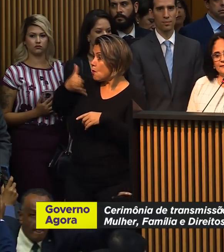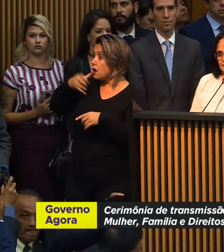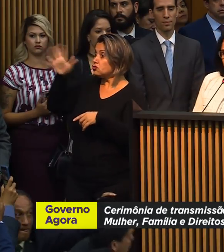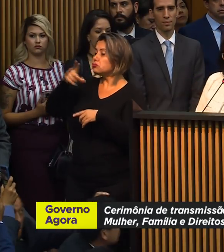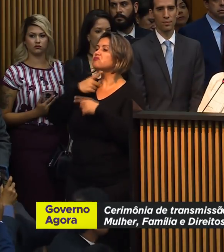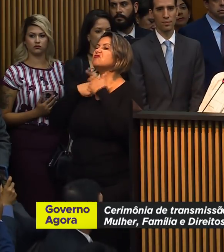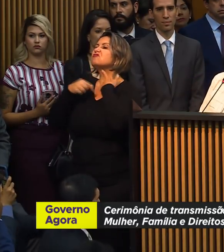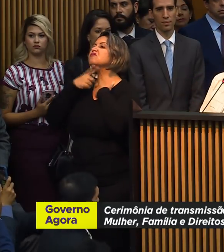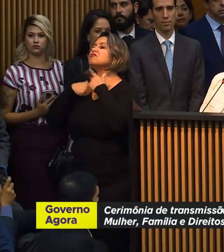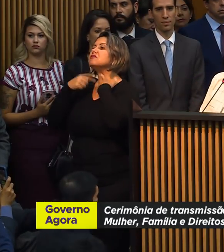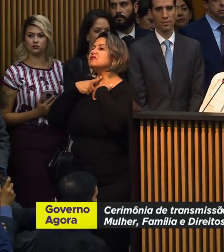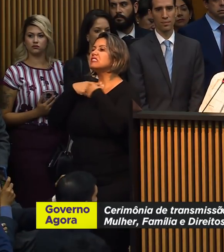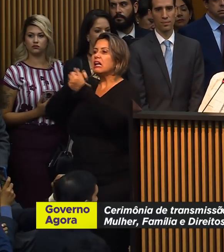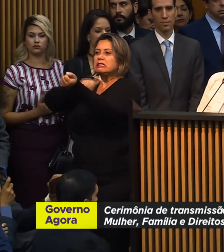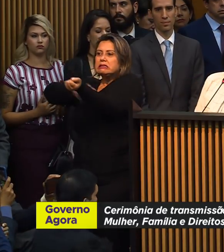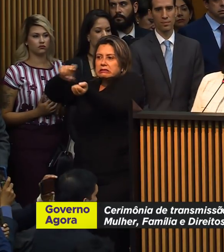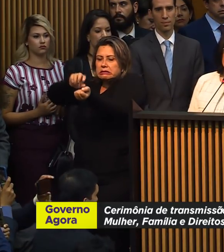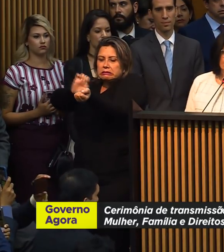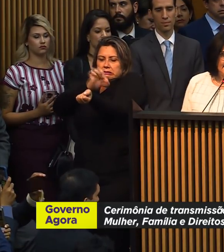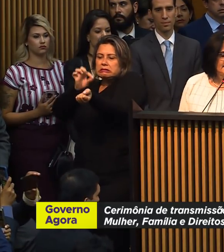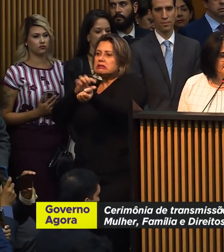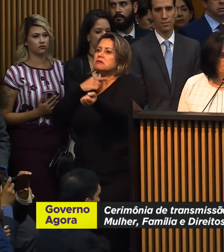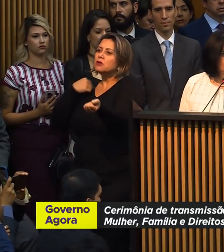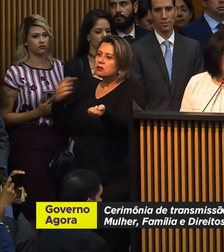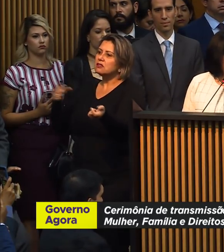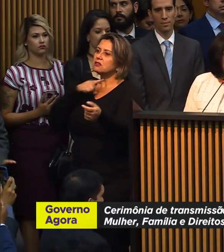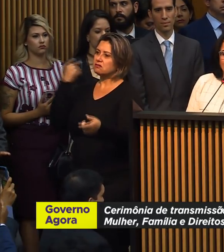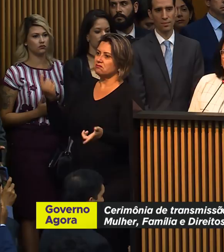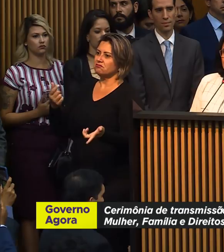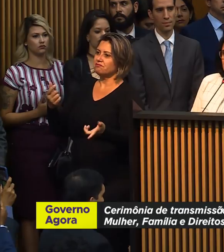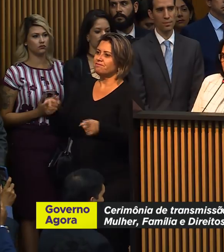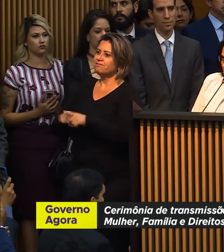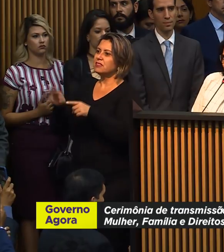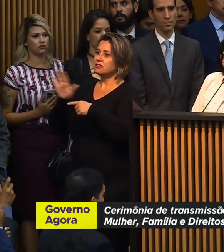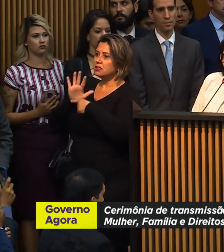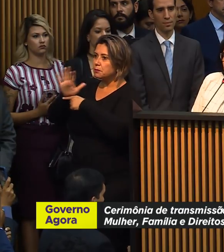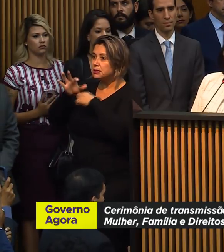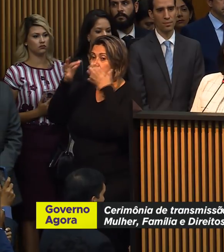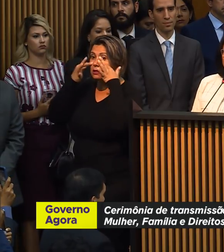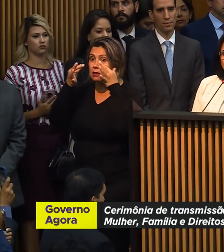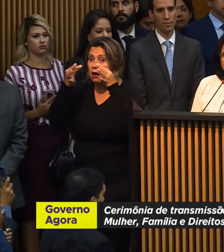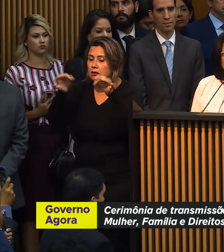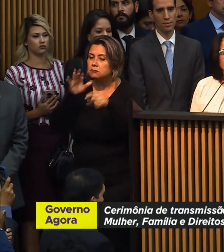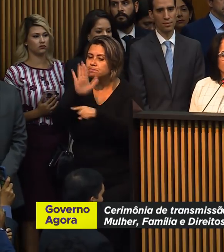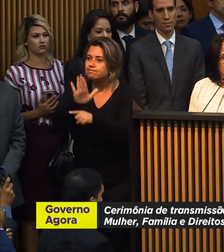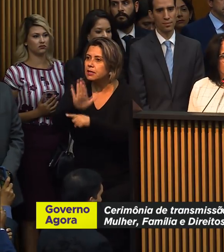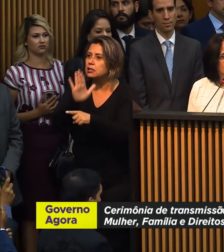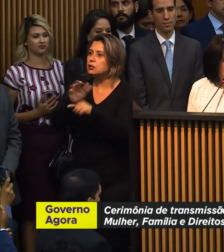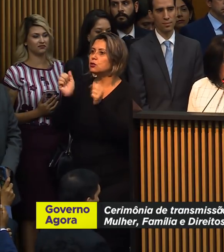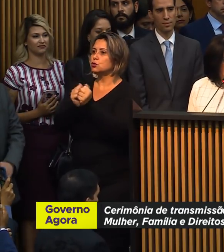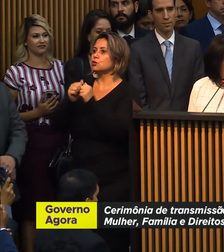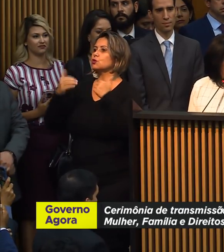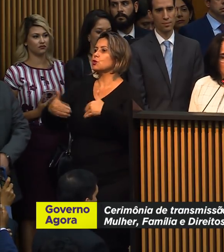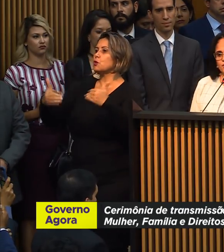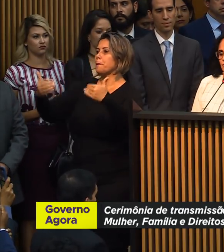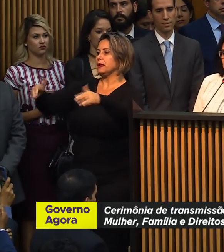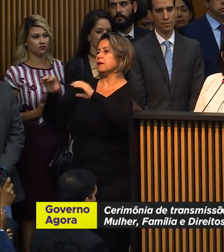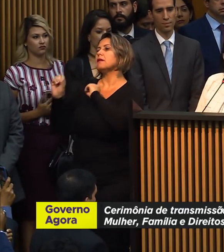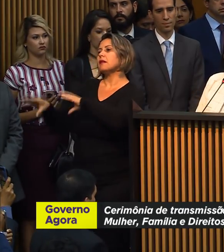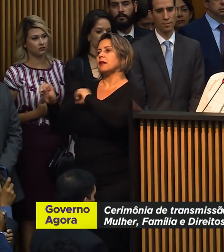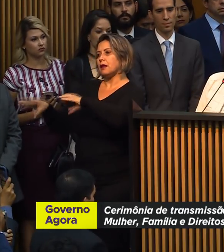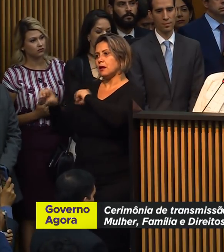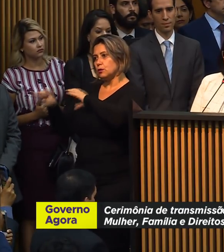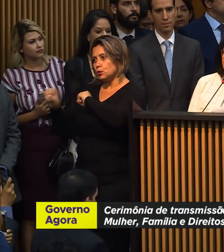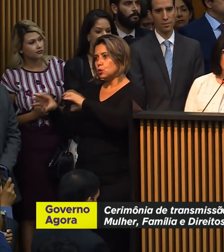nossas crianças e adolescentes. E essa secretaria, esse ministério vai dar uma atenção especial, junto com o Ministério da Educação, junto